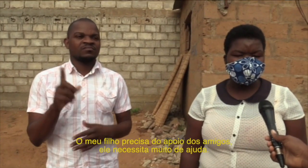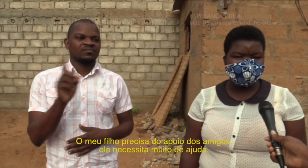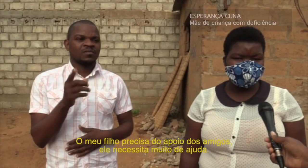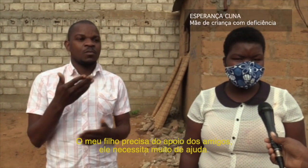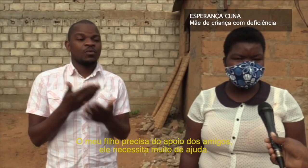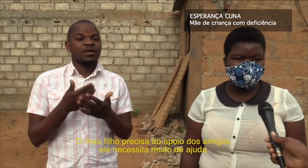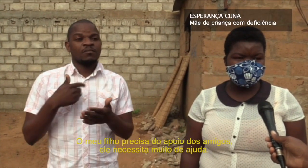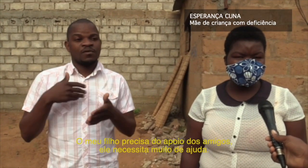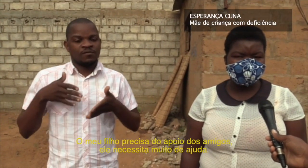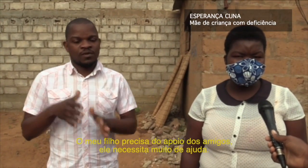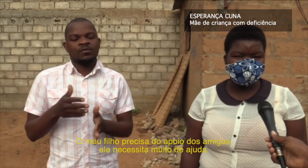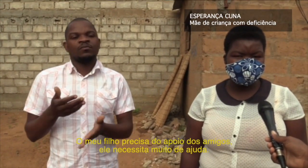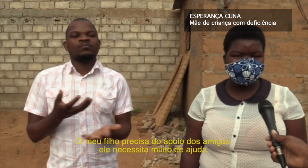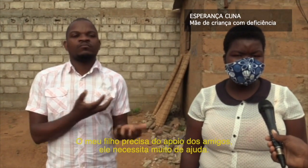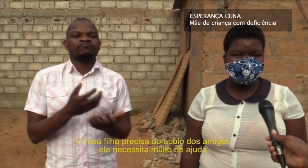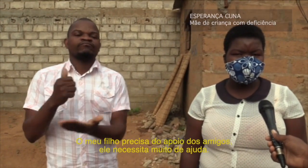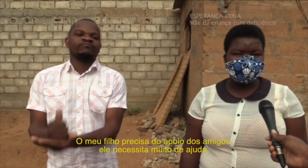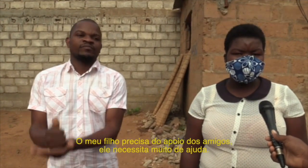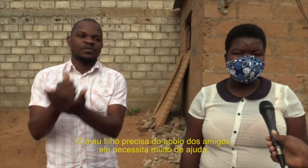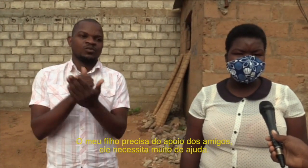precisa do apoio dos amigos.